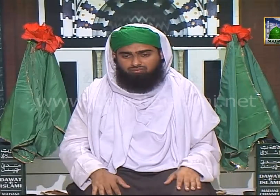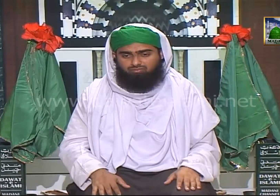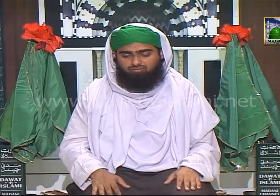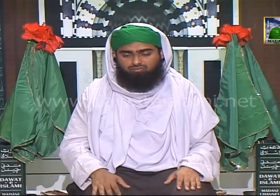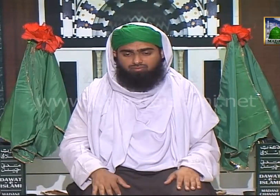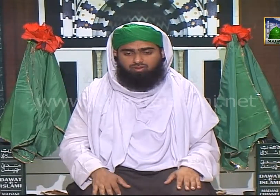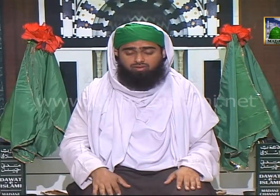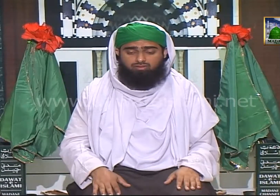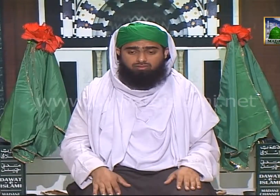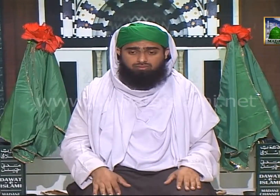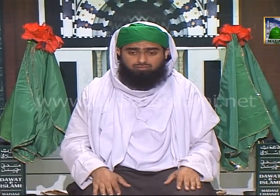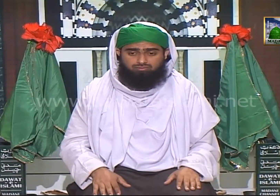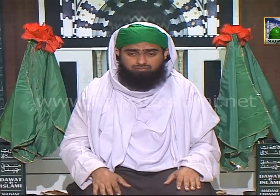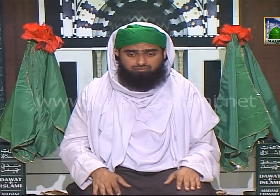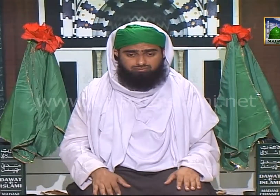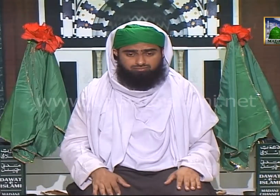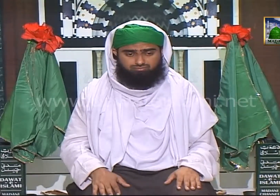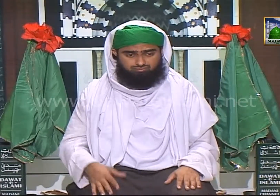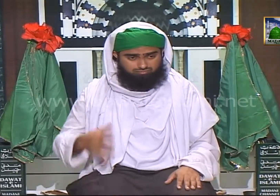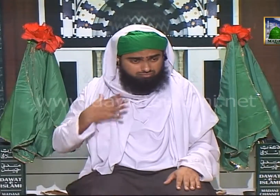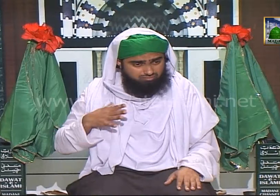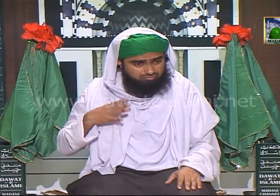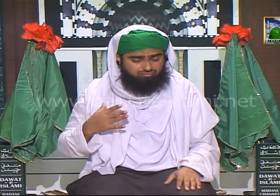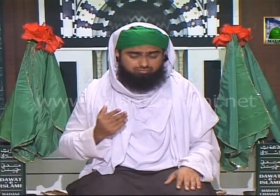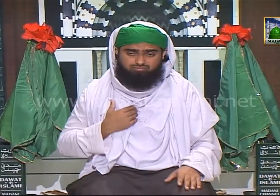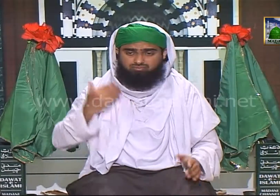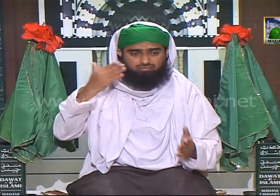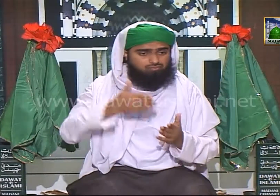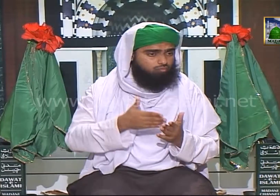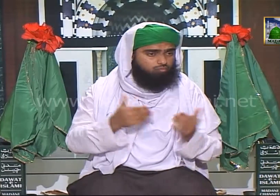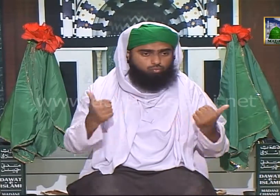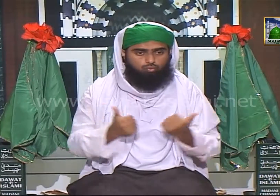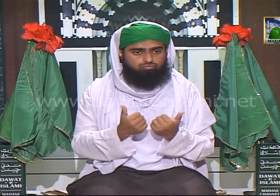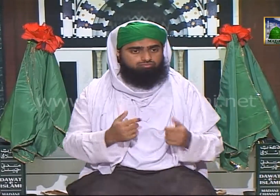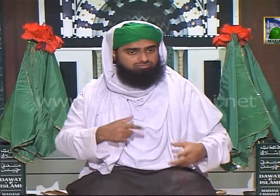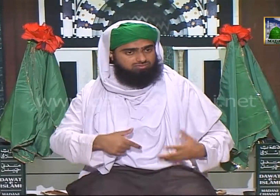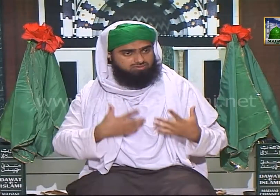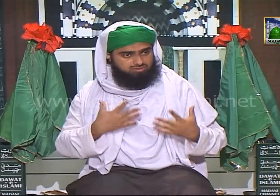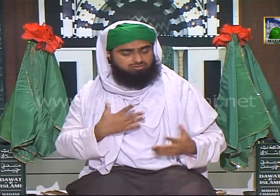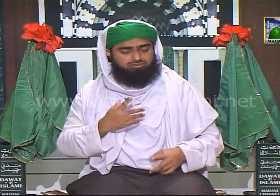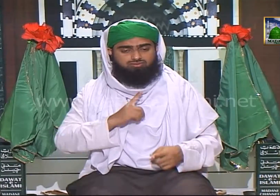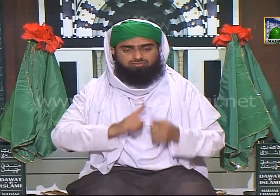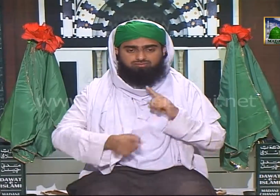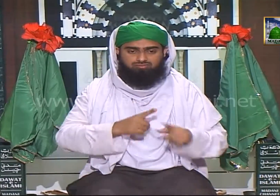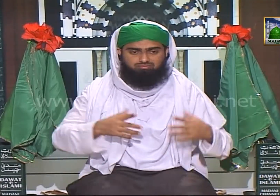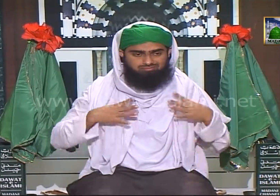محنت. تو جب مجاہد مقابلے پر جاتا ہے تو اگلے کو دیکھ کر اس کو جوش آ جاتا ہے دشمن کو, اور وہ کھڑی ہوتی ہے تلواروں کی